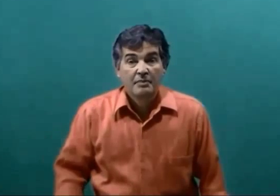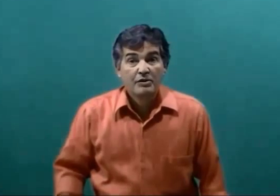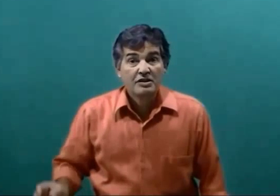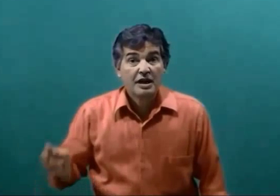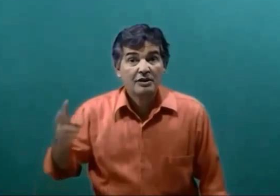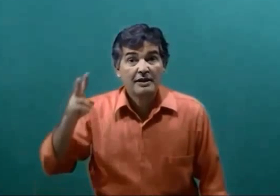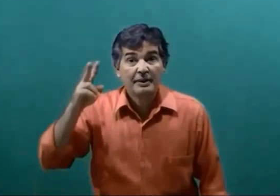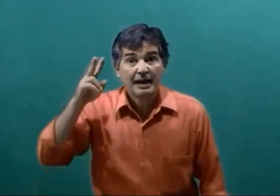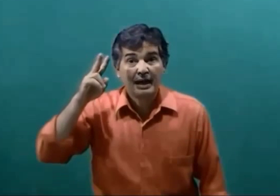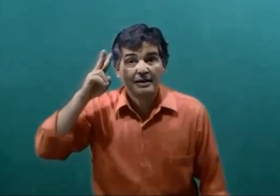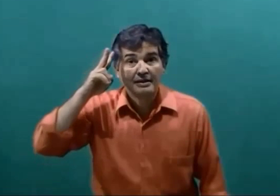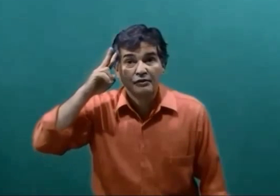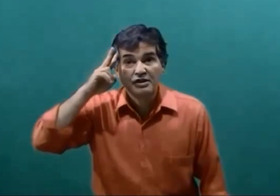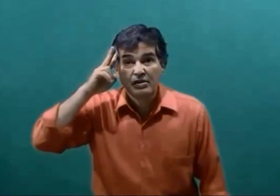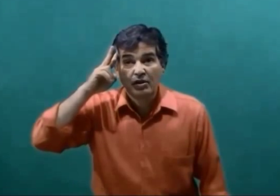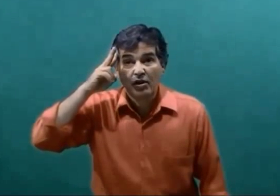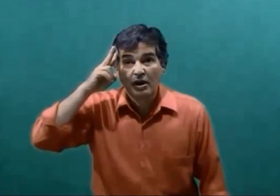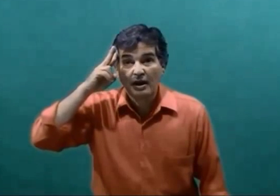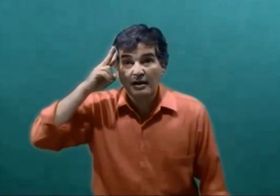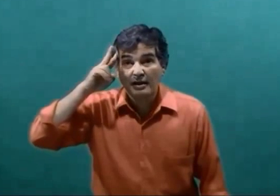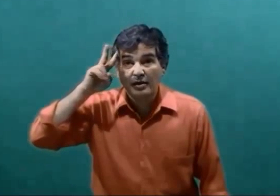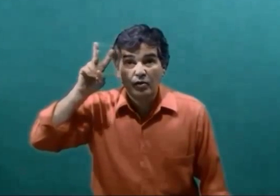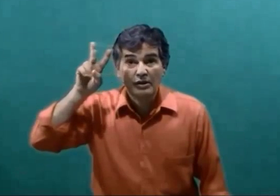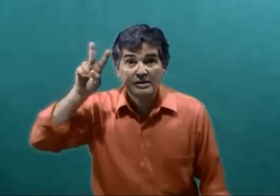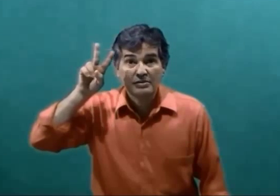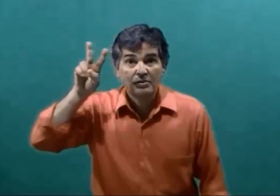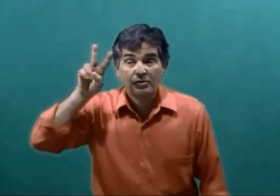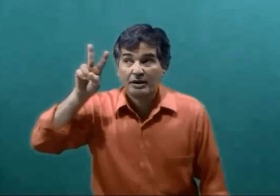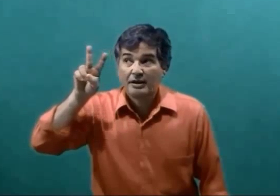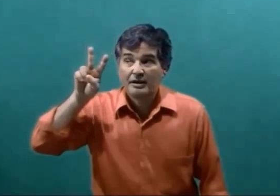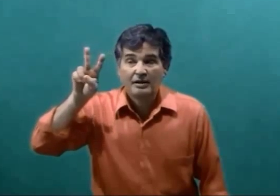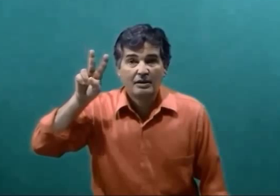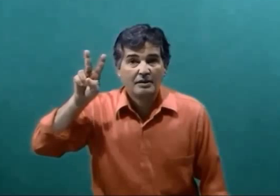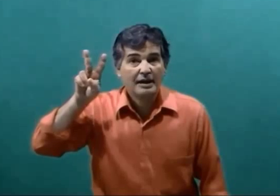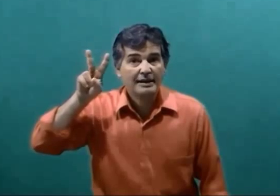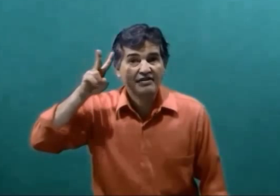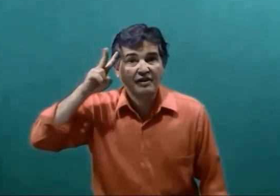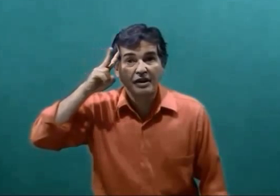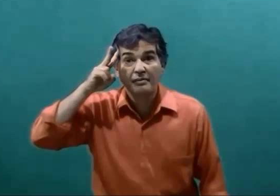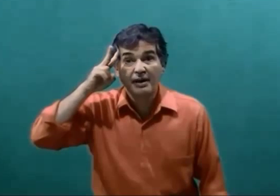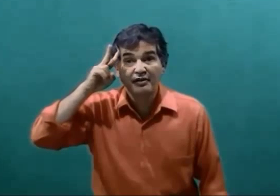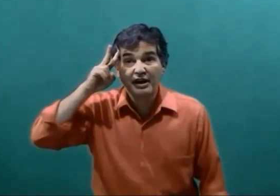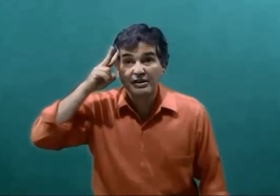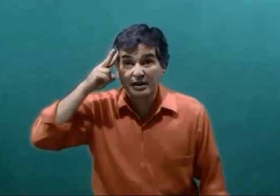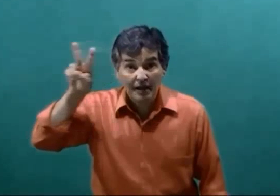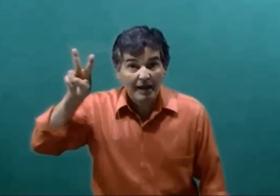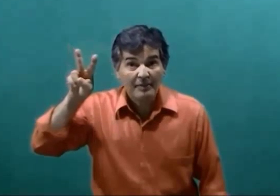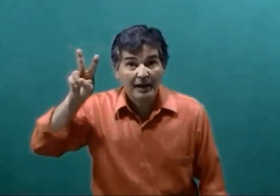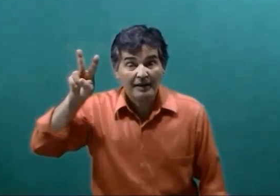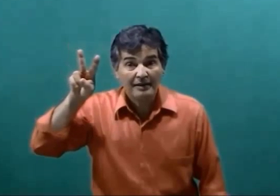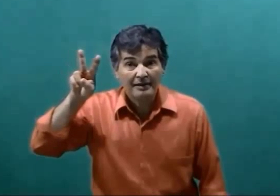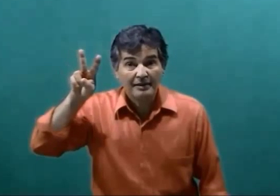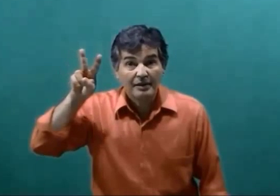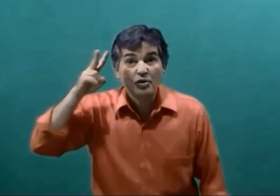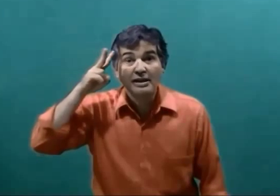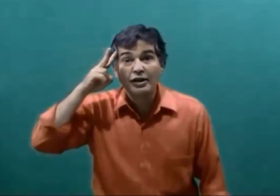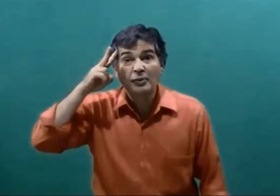Para o sinal de lembrar, você coloca com a letra em V para frente, lembrar. Cuidado para